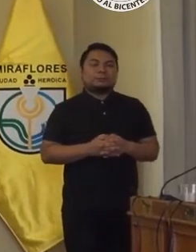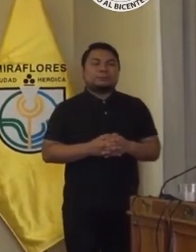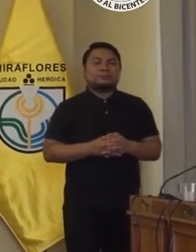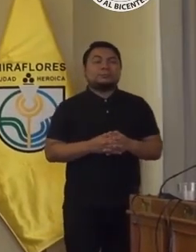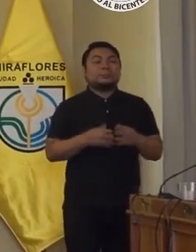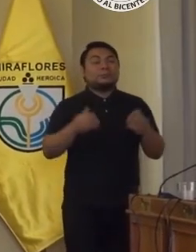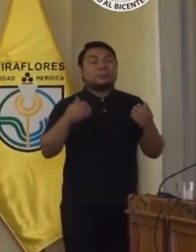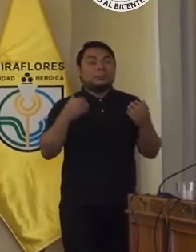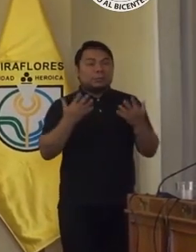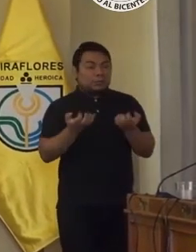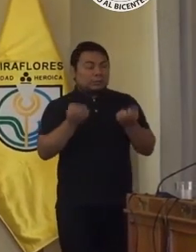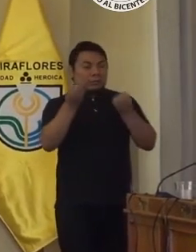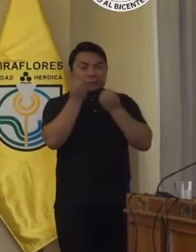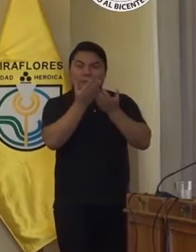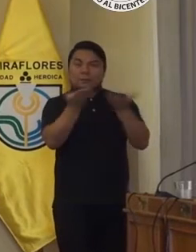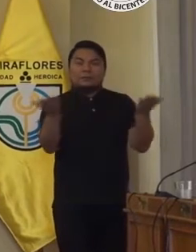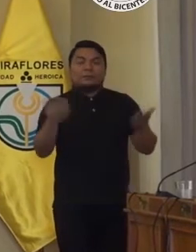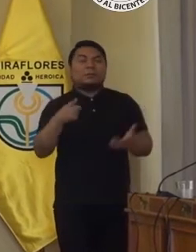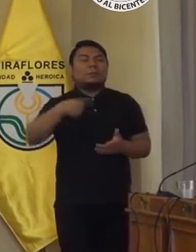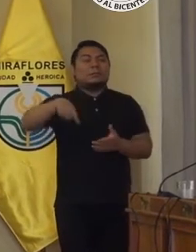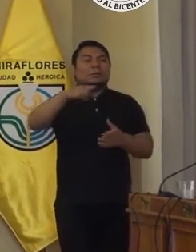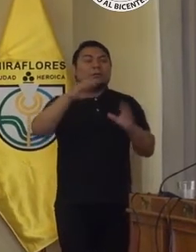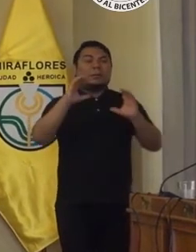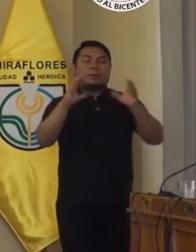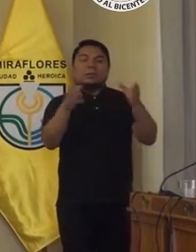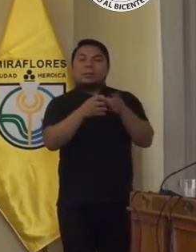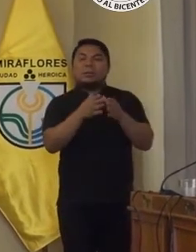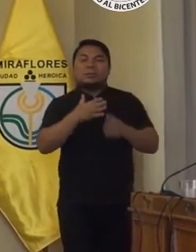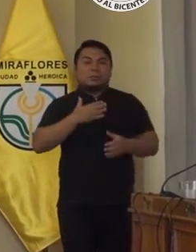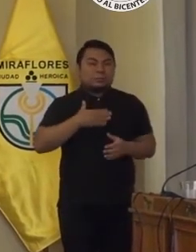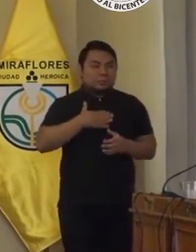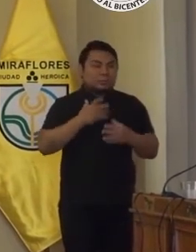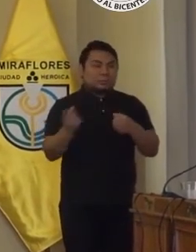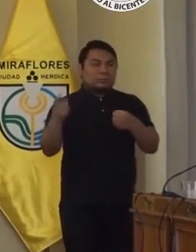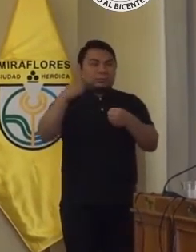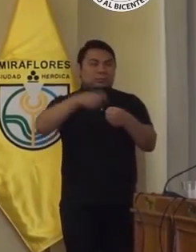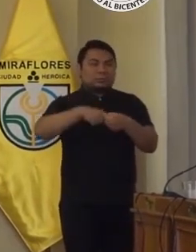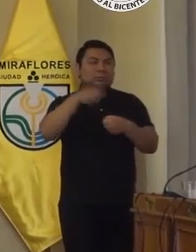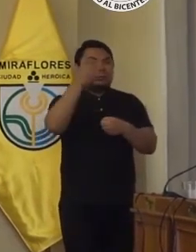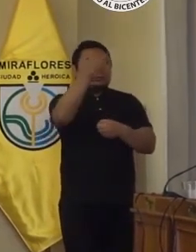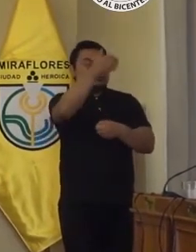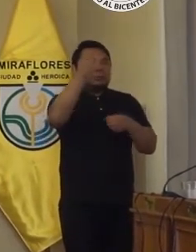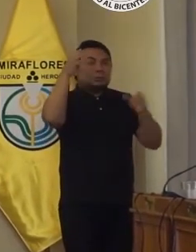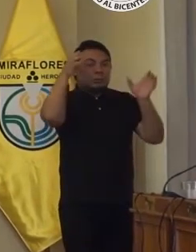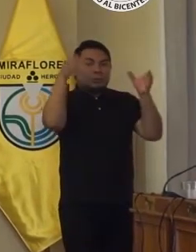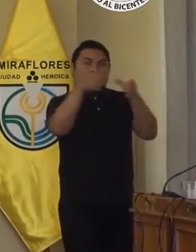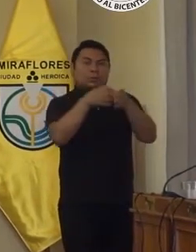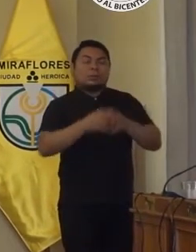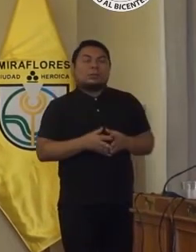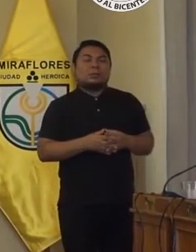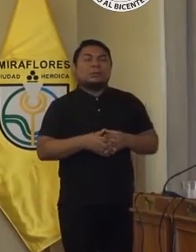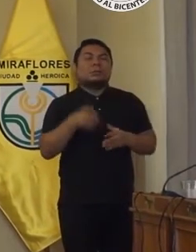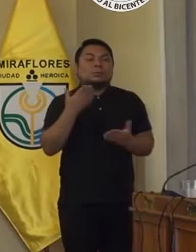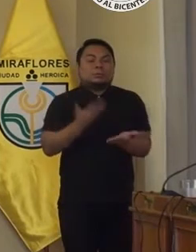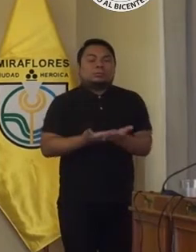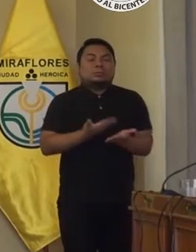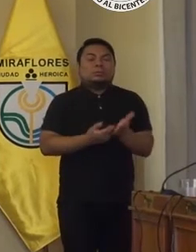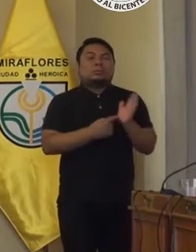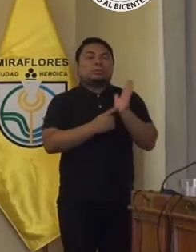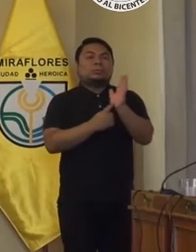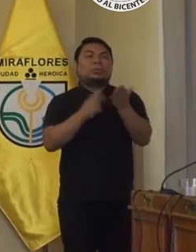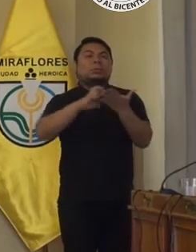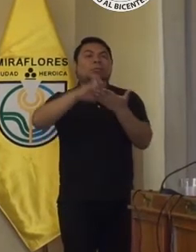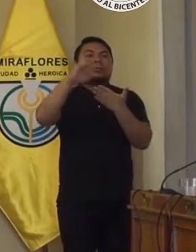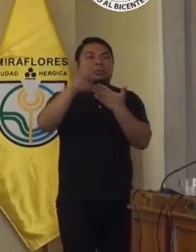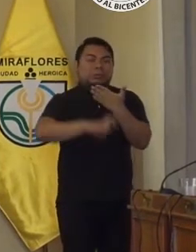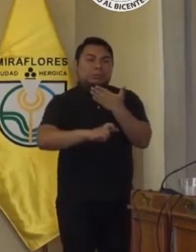Debo informar al Pleno del Consejo nuestra participación en el Congreso de la República, sustentando el proyecto de